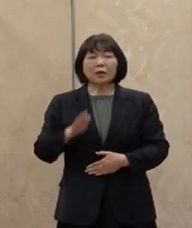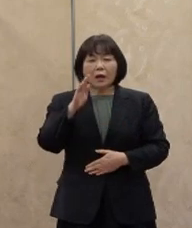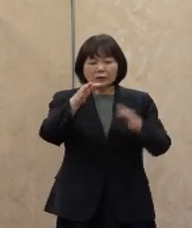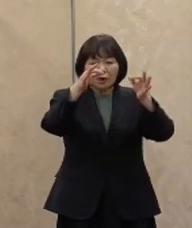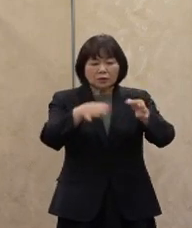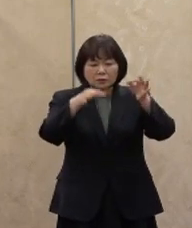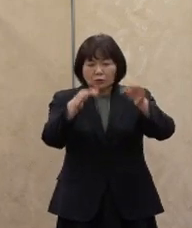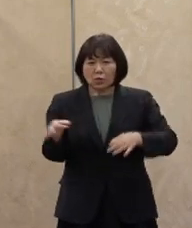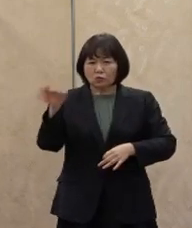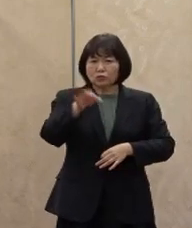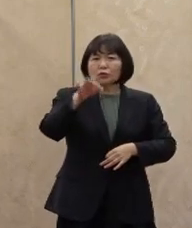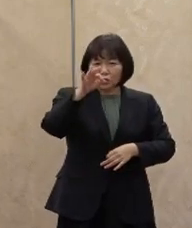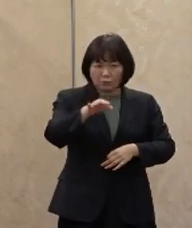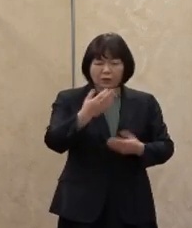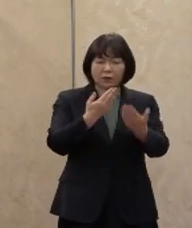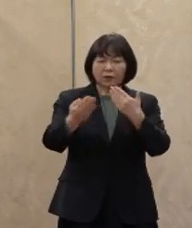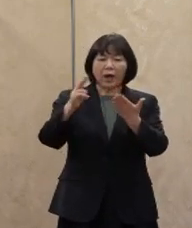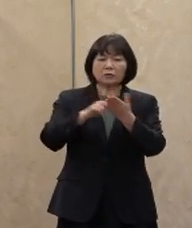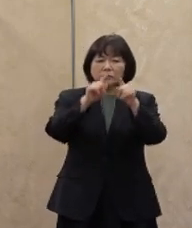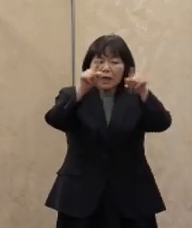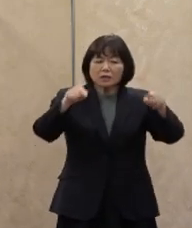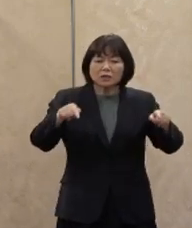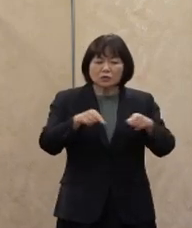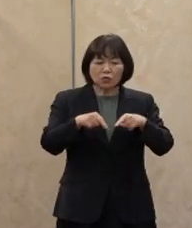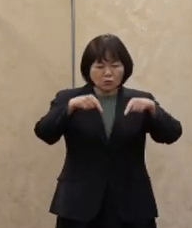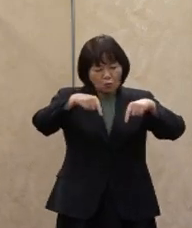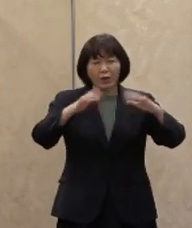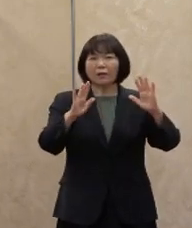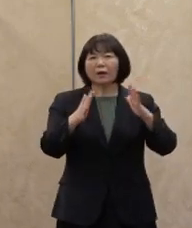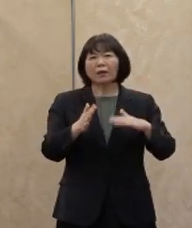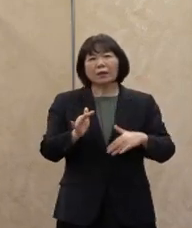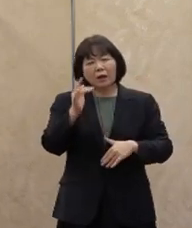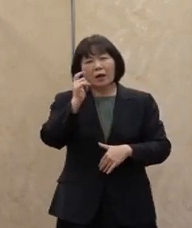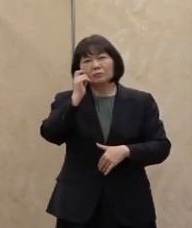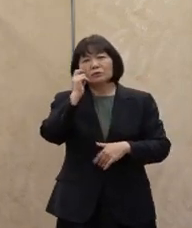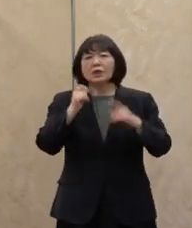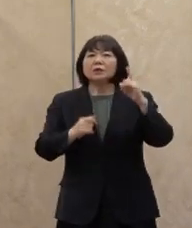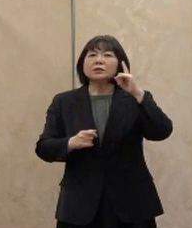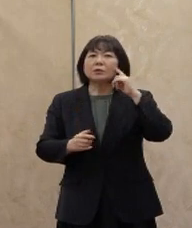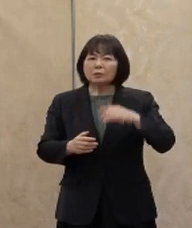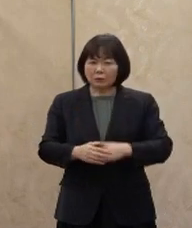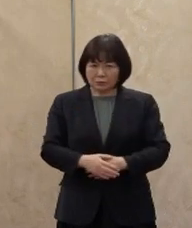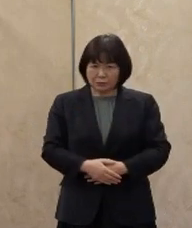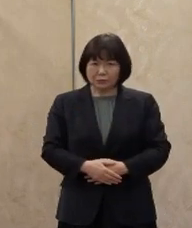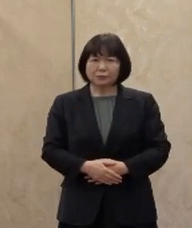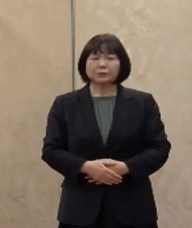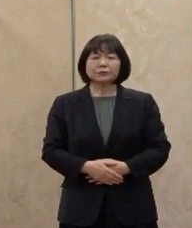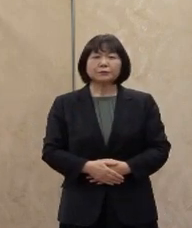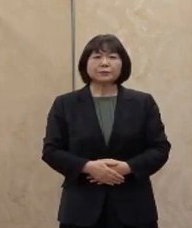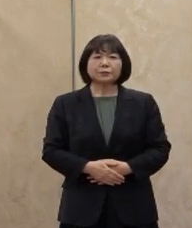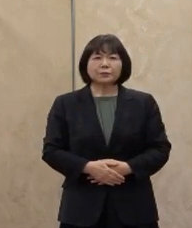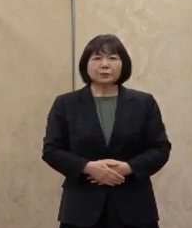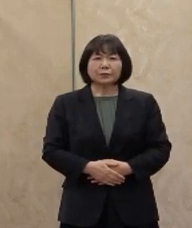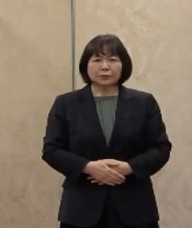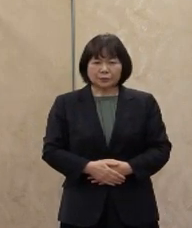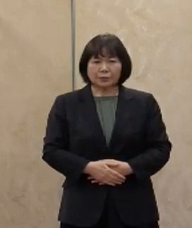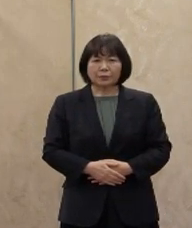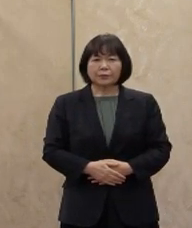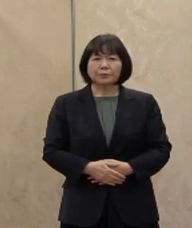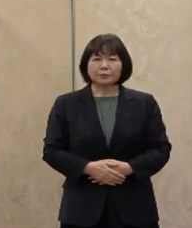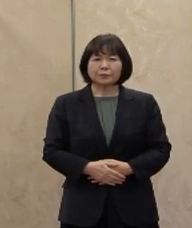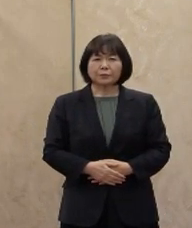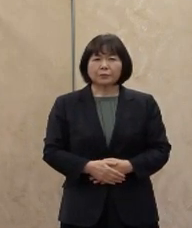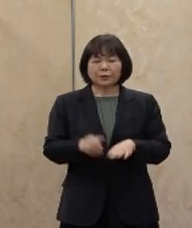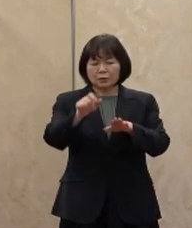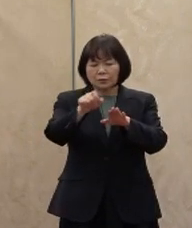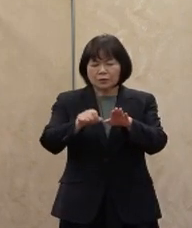結局そのやっぱり確定申告のしおりがなかったらなかなか難しいかなとは思います、僕ら実務でやっててね。で、それを一個一個なんかこの事